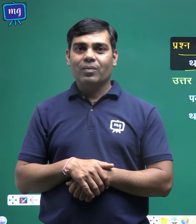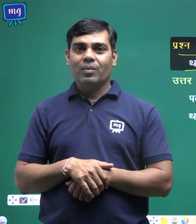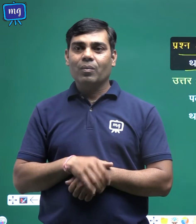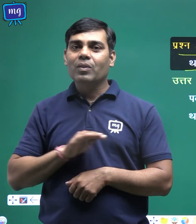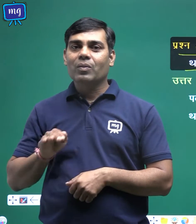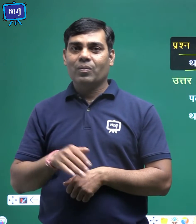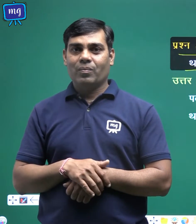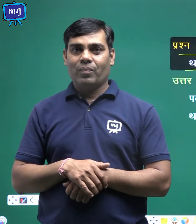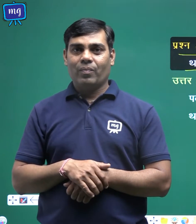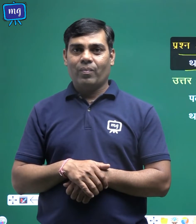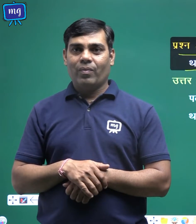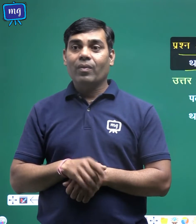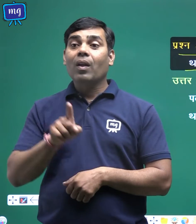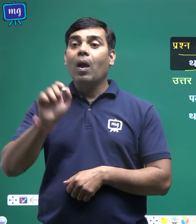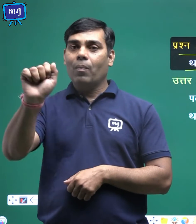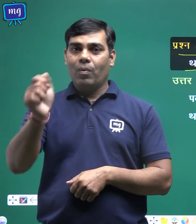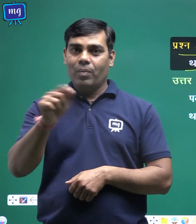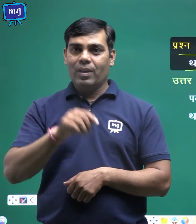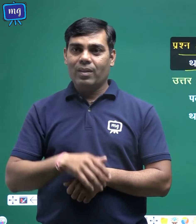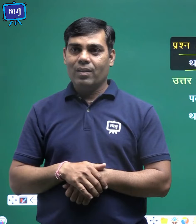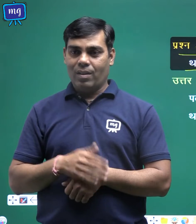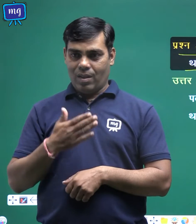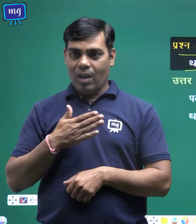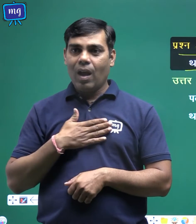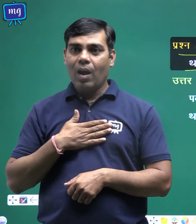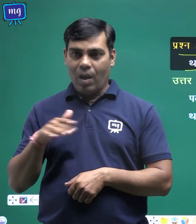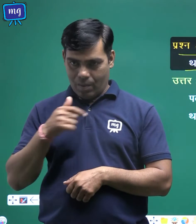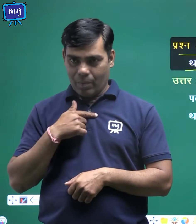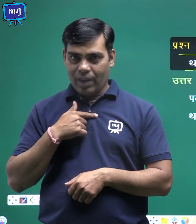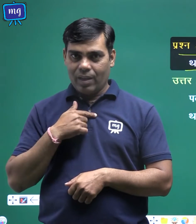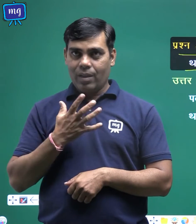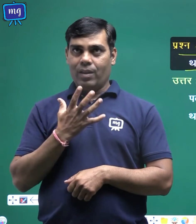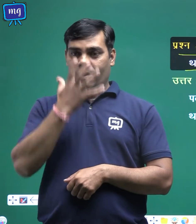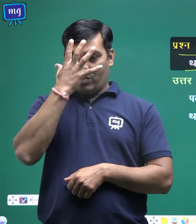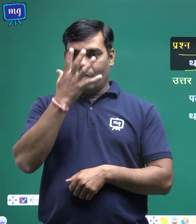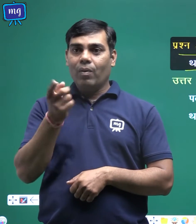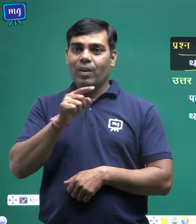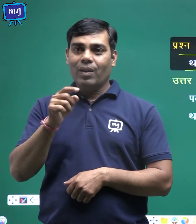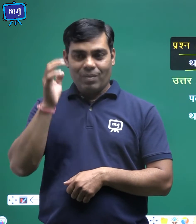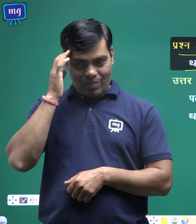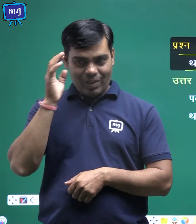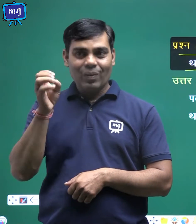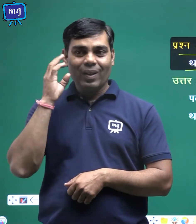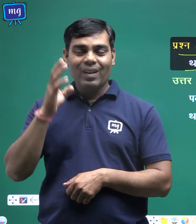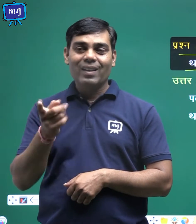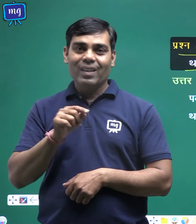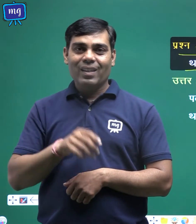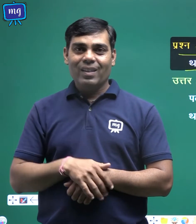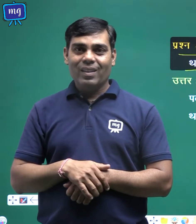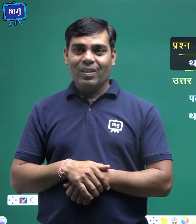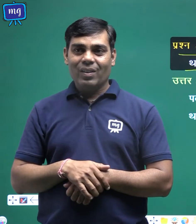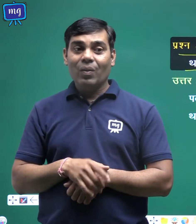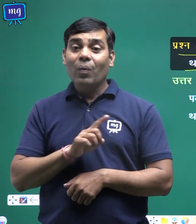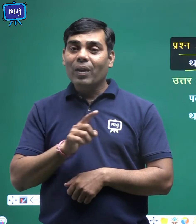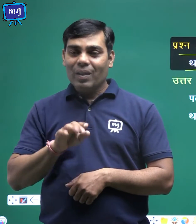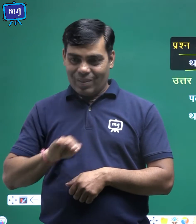बच्चों, आपको भी अपने स्वभाव के बारे में पता होगा कि कोई बच्चा